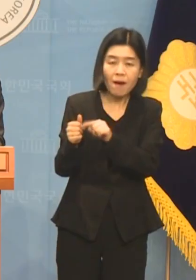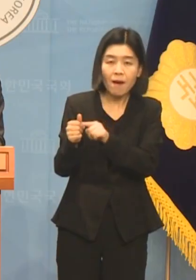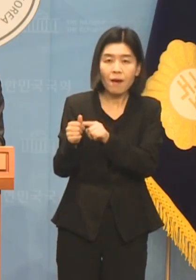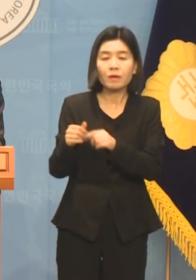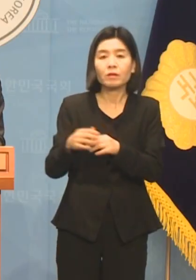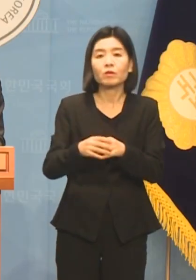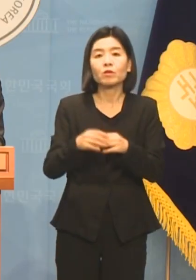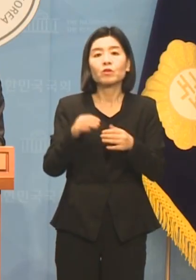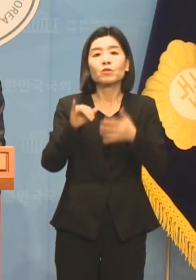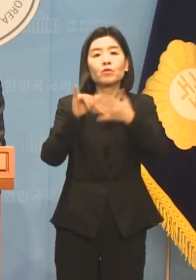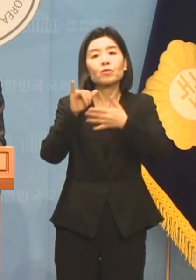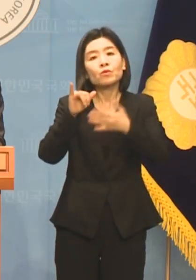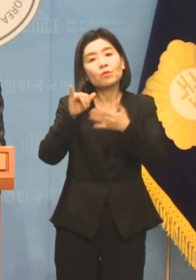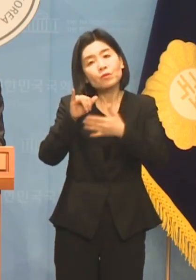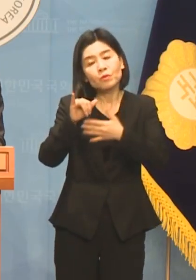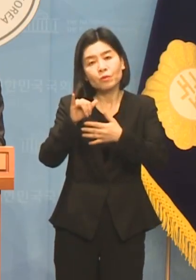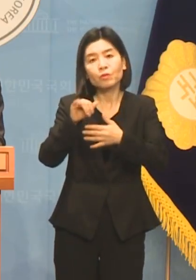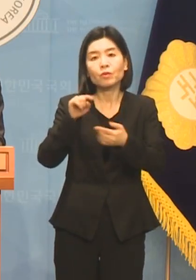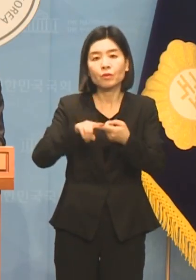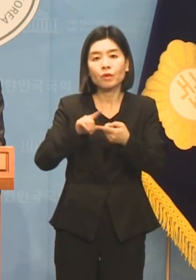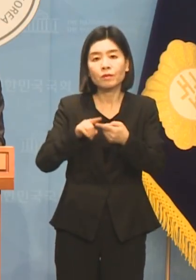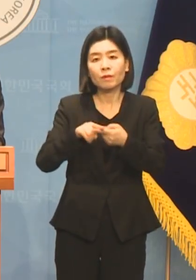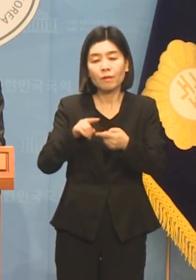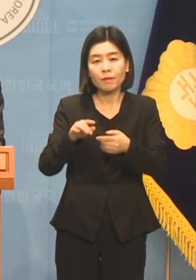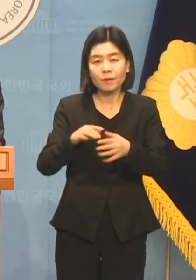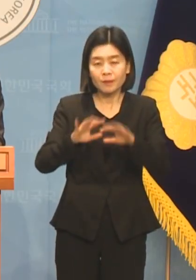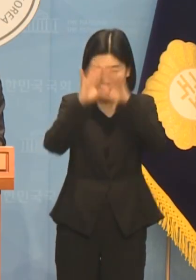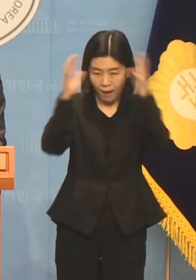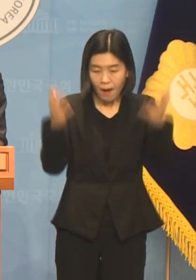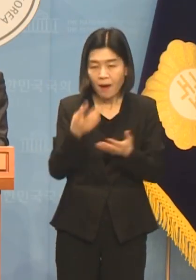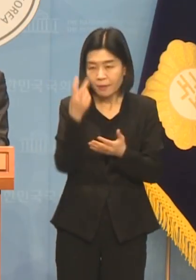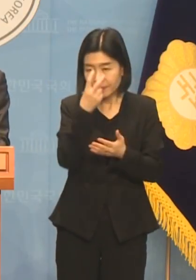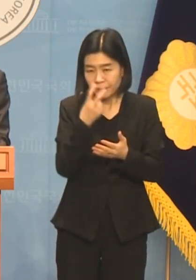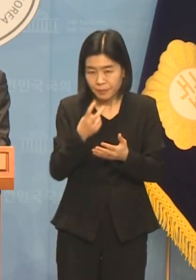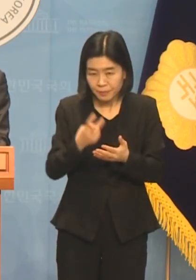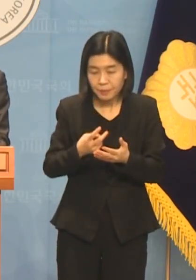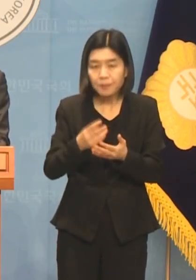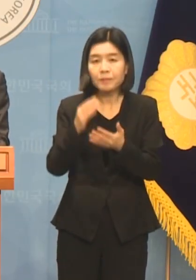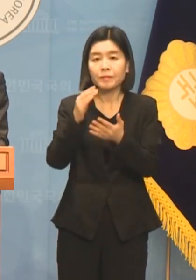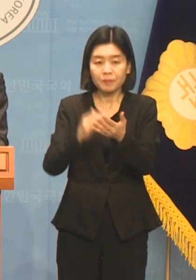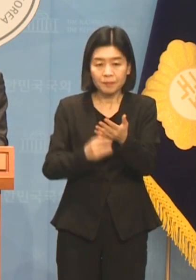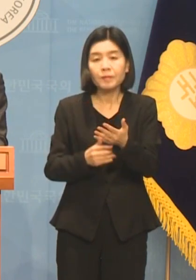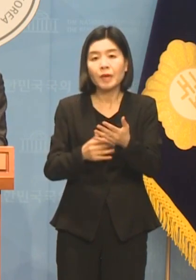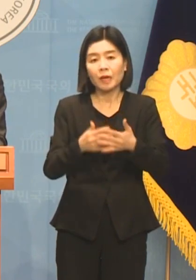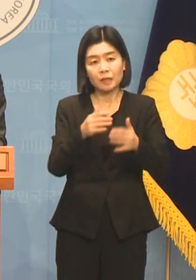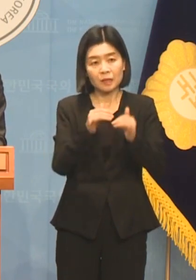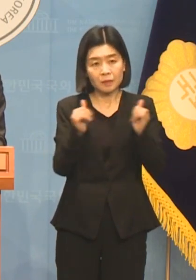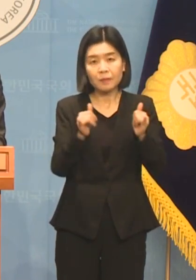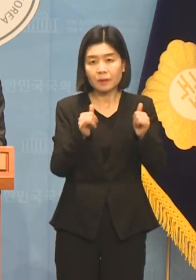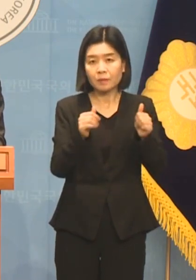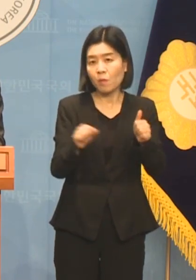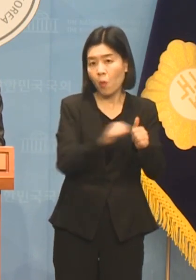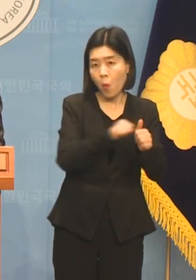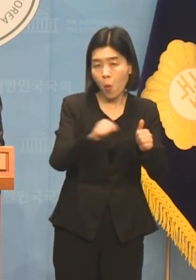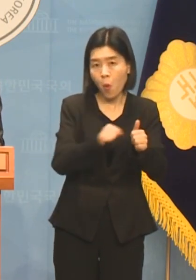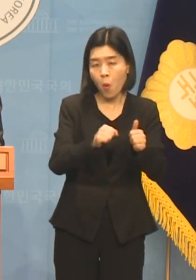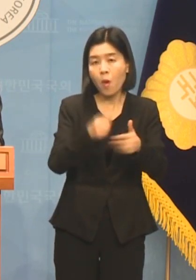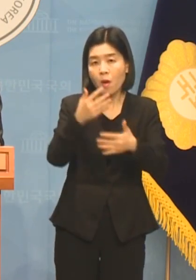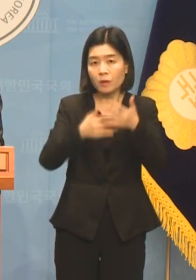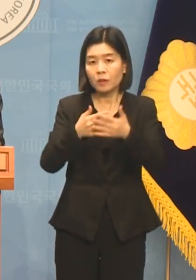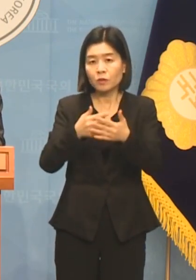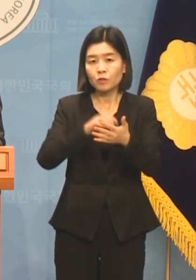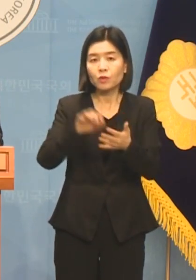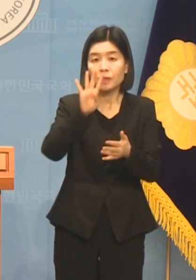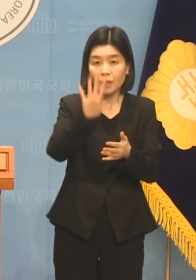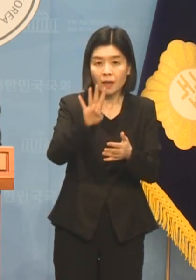중인 유튜브 채널에 대한 전수 모니터링을 실시하였고 시민 폭행 영상 등 총 4건을 유튜브에